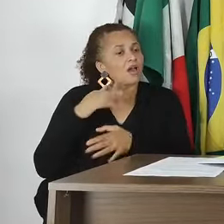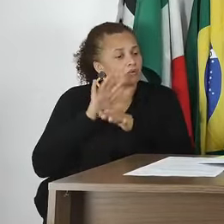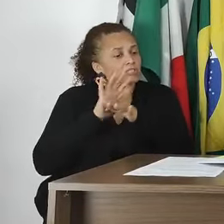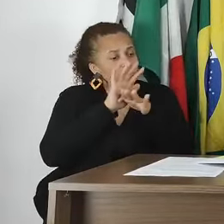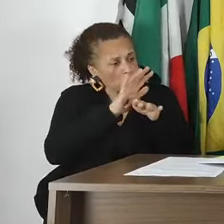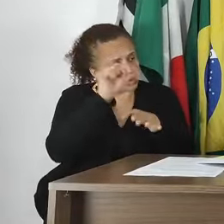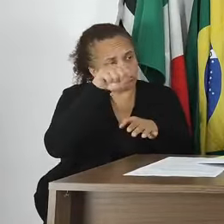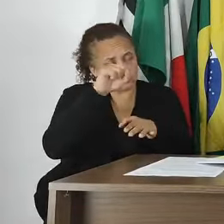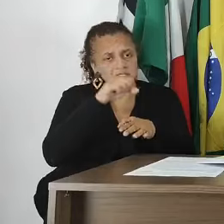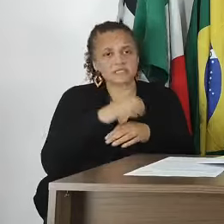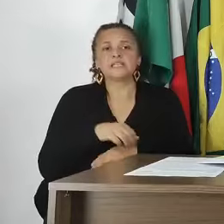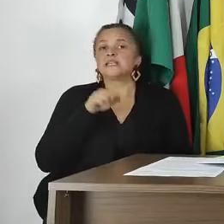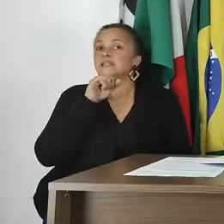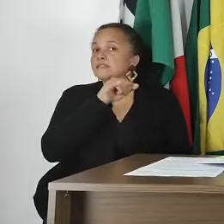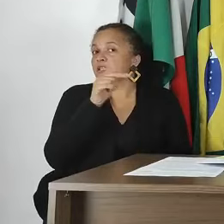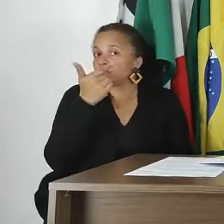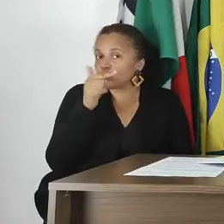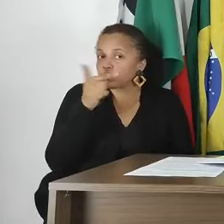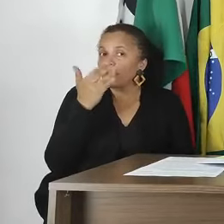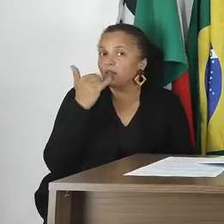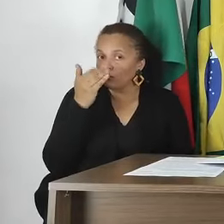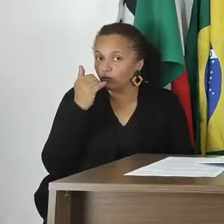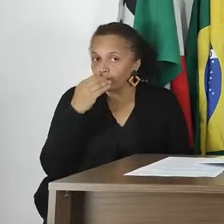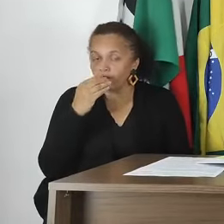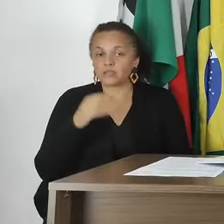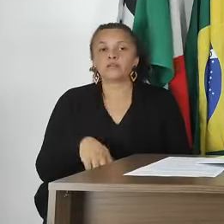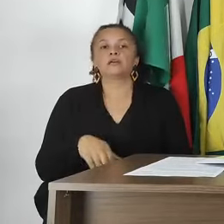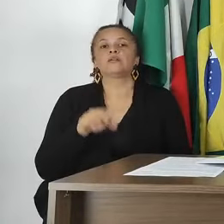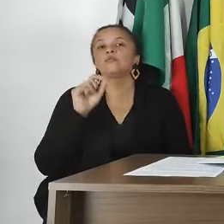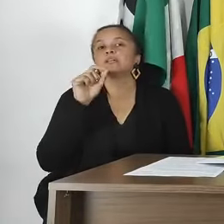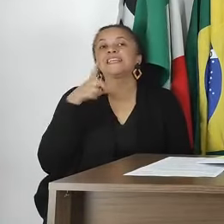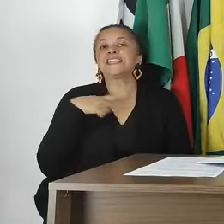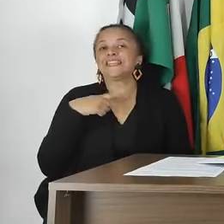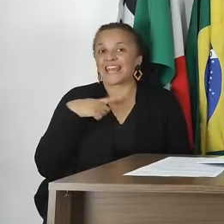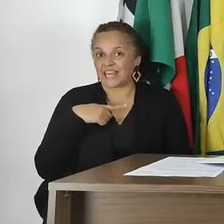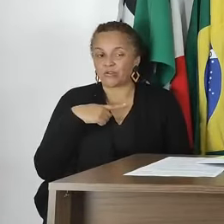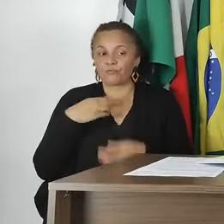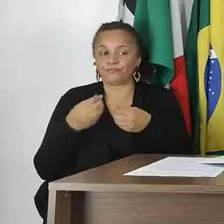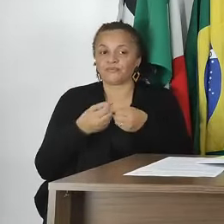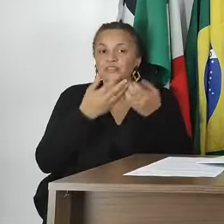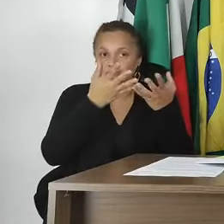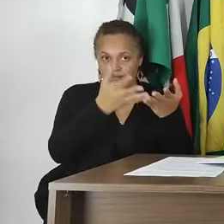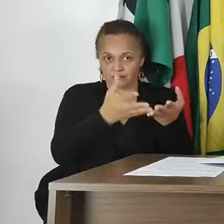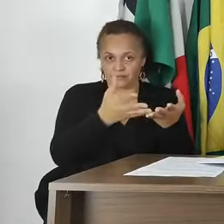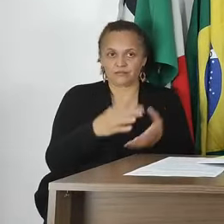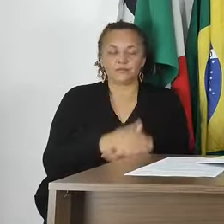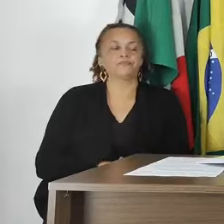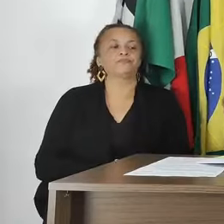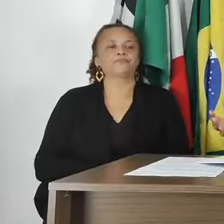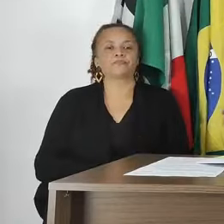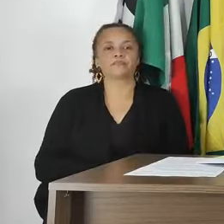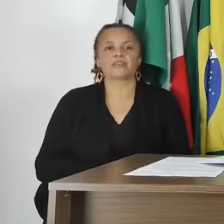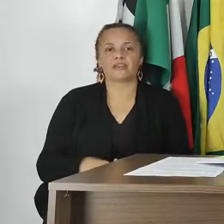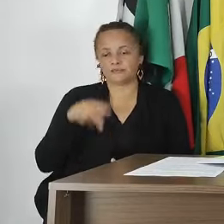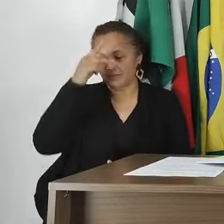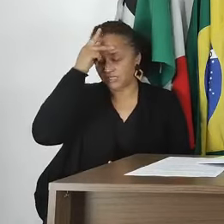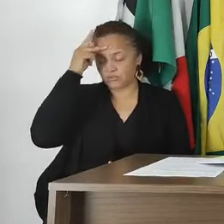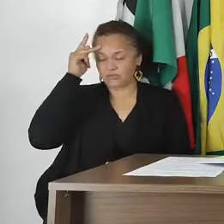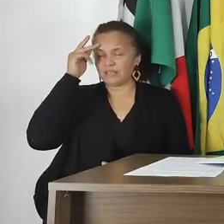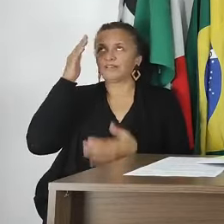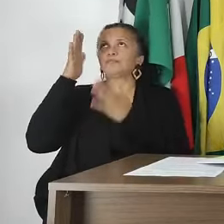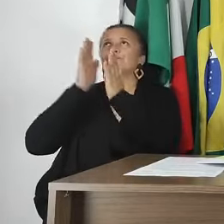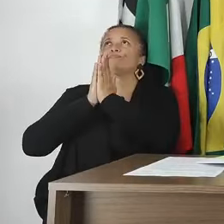alguma. Se não tiver alimento suficiente, eu pego o que tiver de socorro e falo assim: ó, querido, eu tenho isso aqui hoje. Ele: olha, glórias a Deus porque